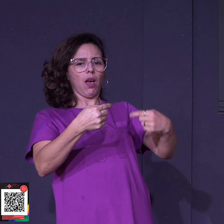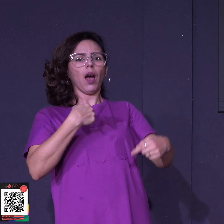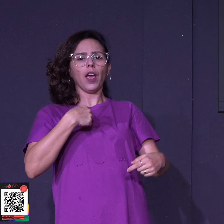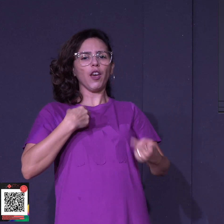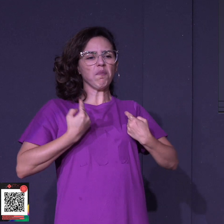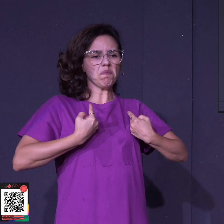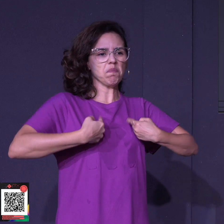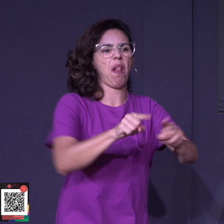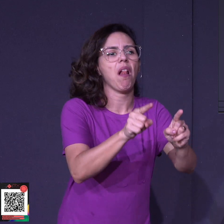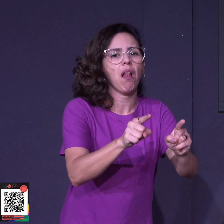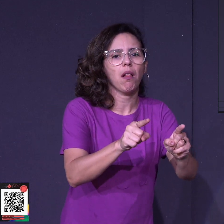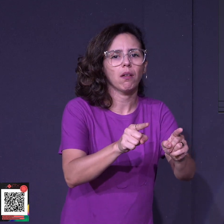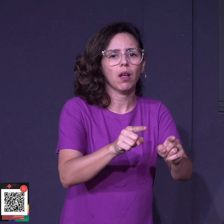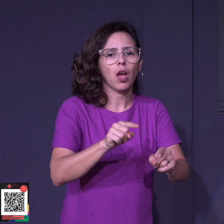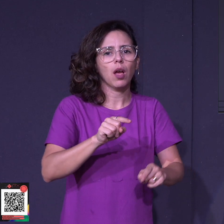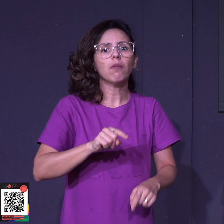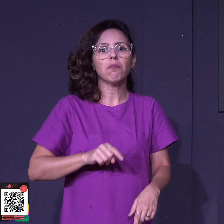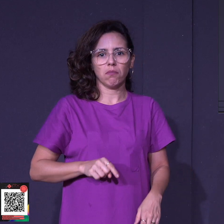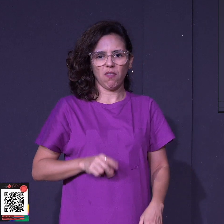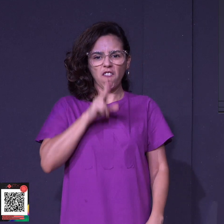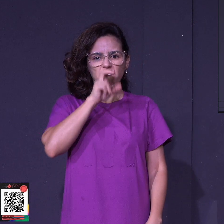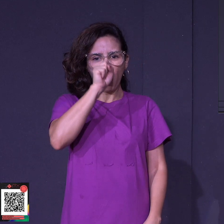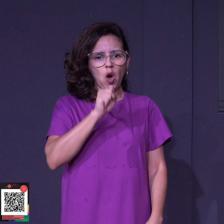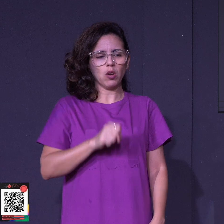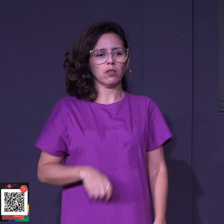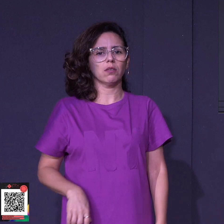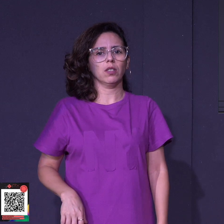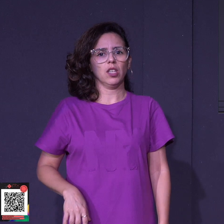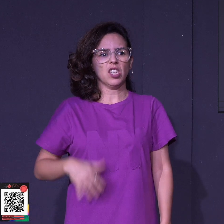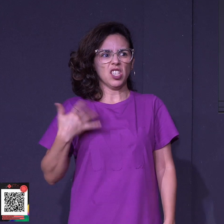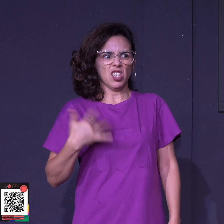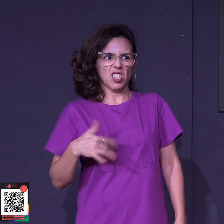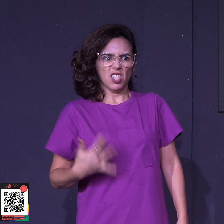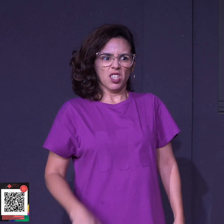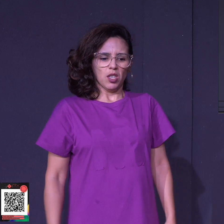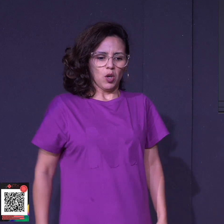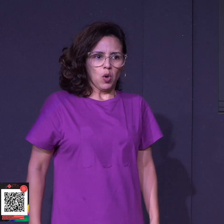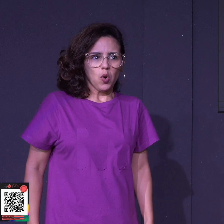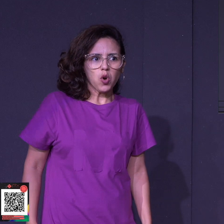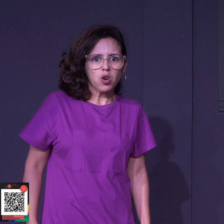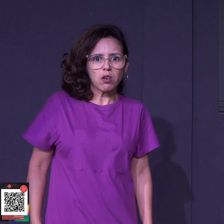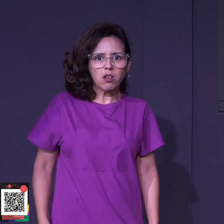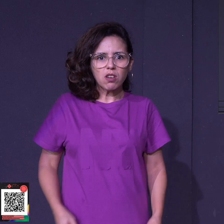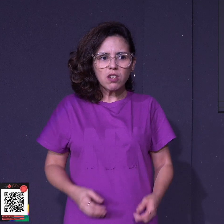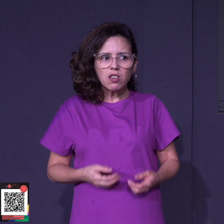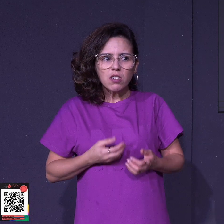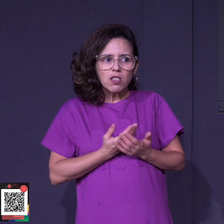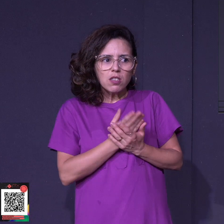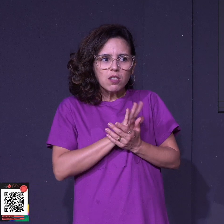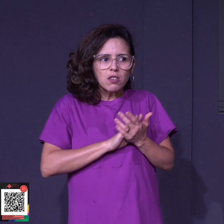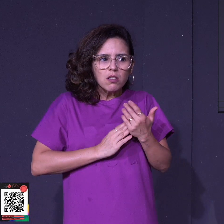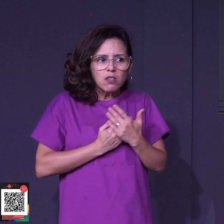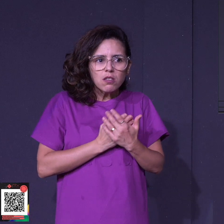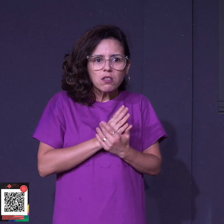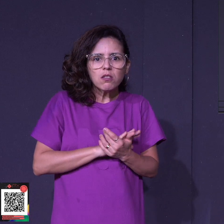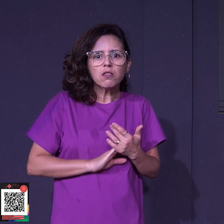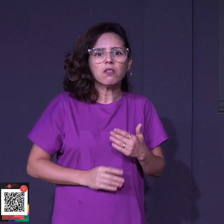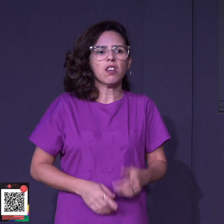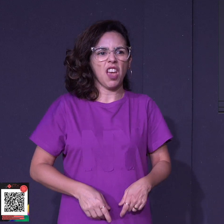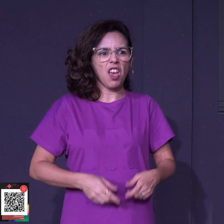maior. Ah, miserável, eu pego. Dor de barriga não dá só uma